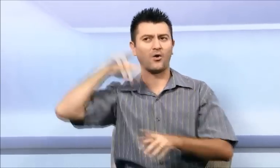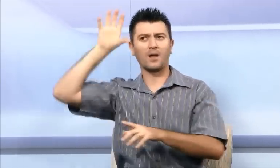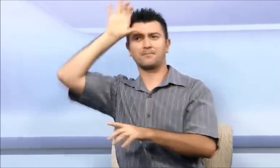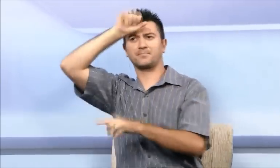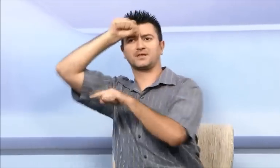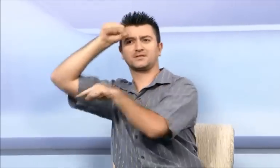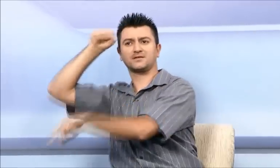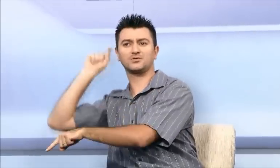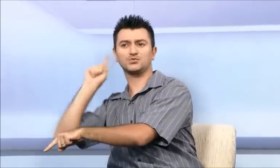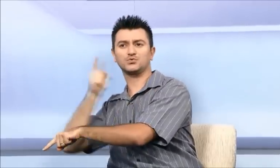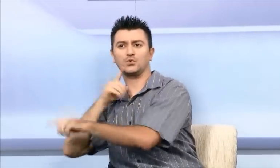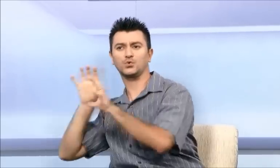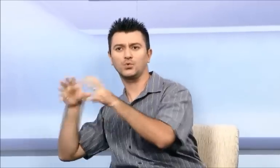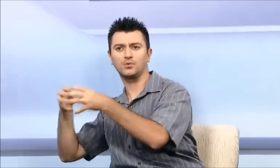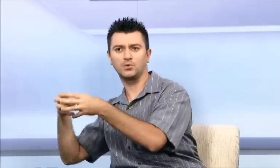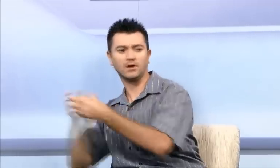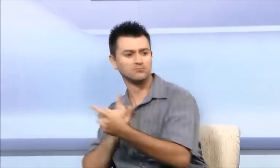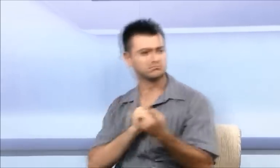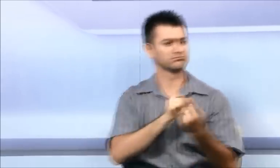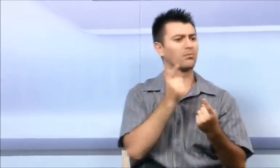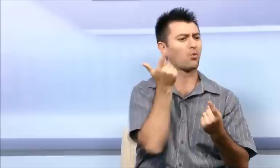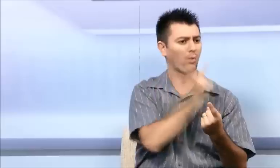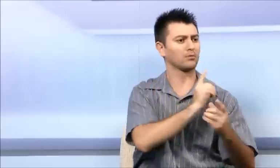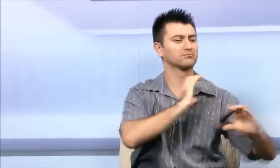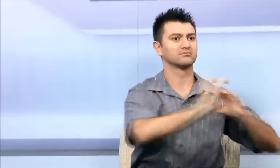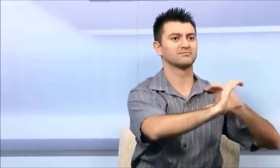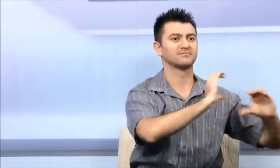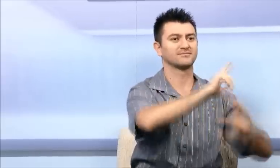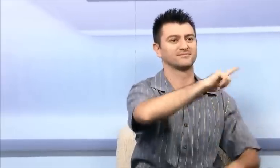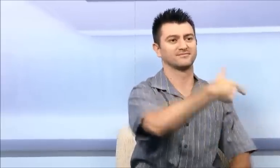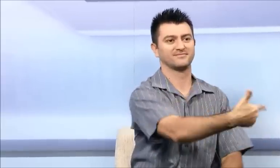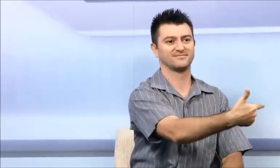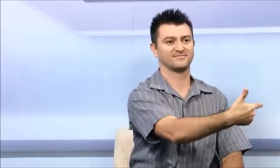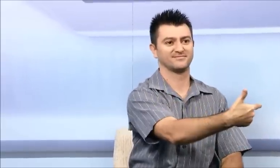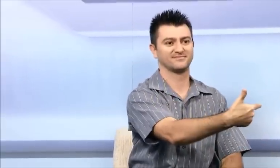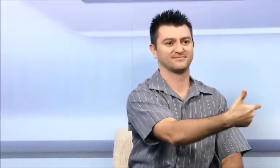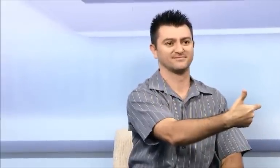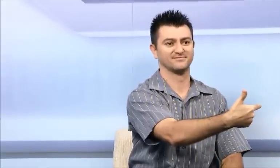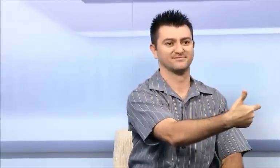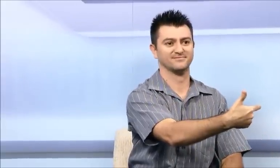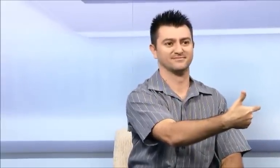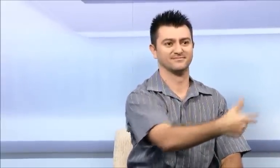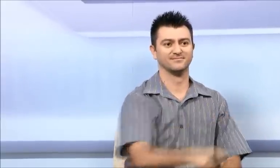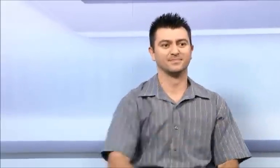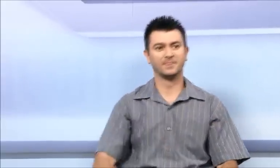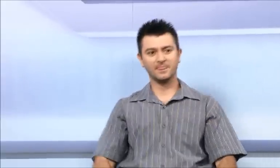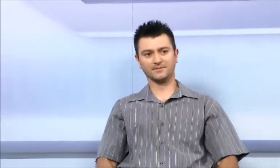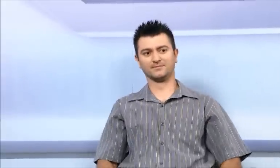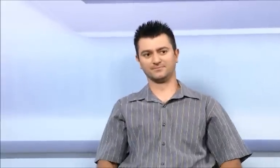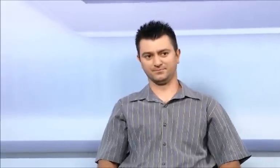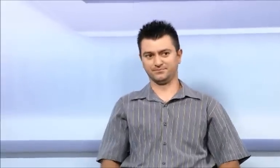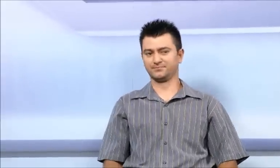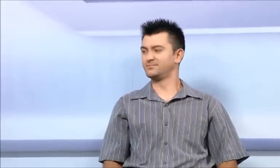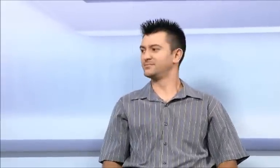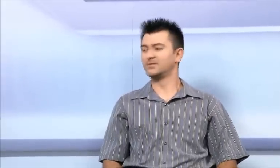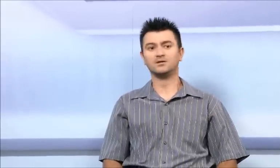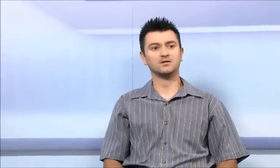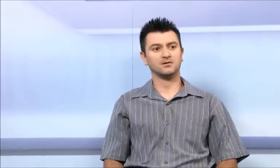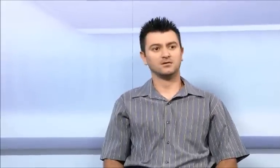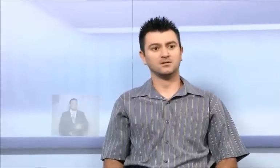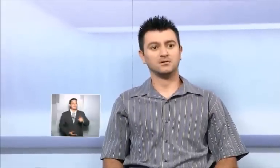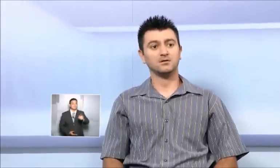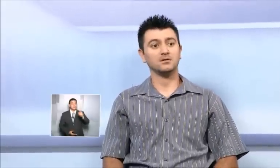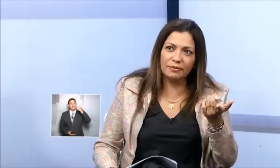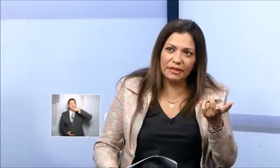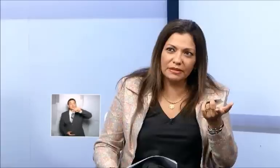Depois que ele aprendeu a língua 1, que é a língua materna, a língua de sinais, ele conseguiu aprender a segunda língua, que é o português. Isso ajudou e a mãe bastante.